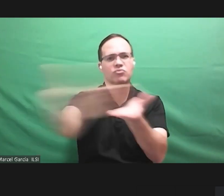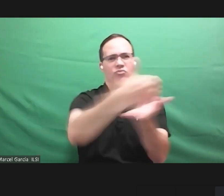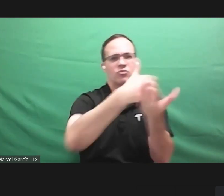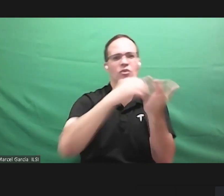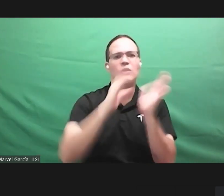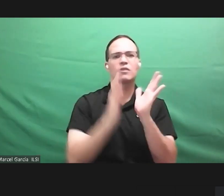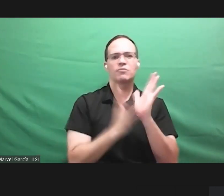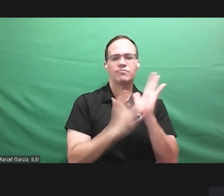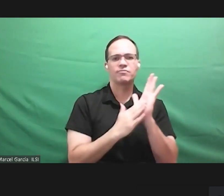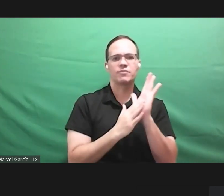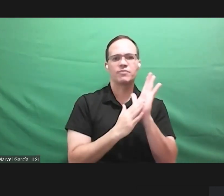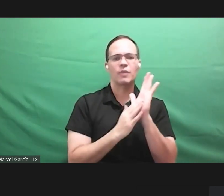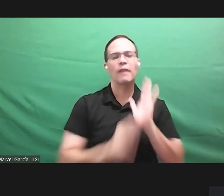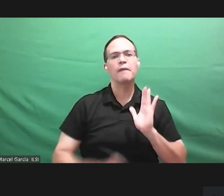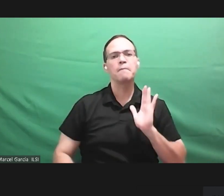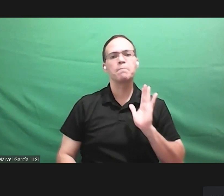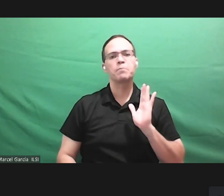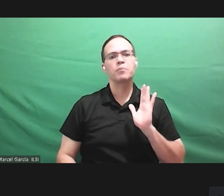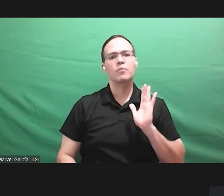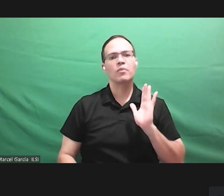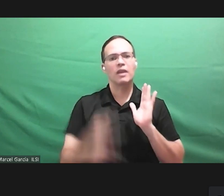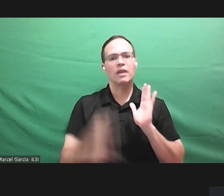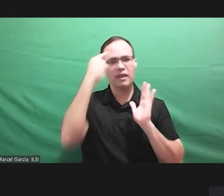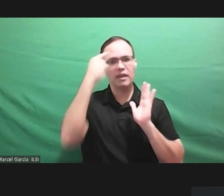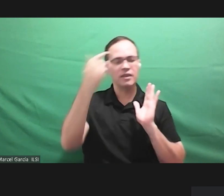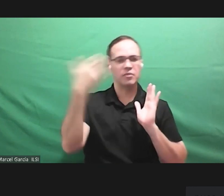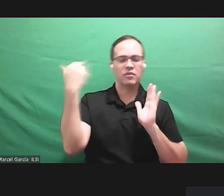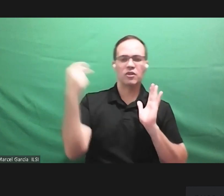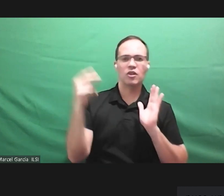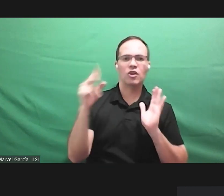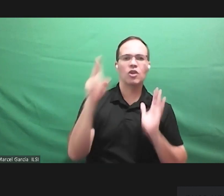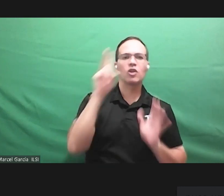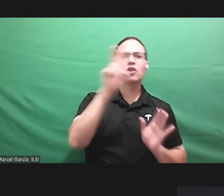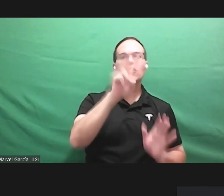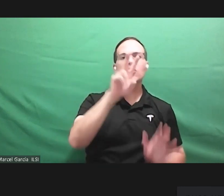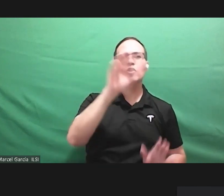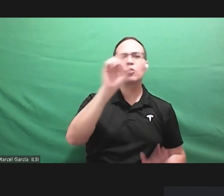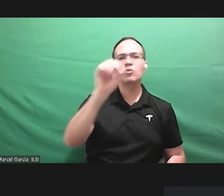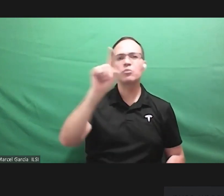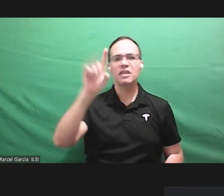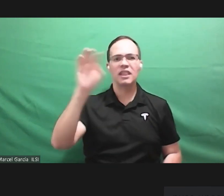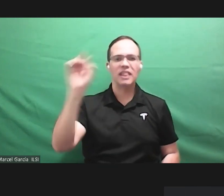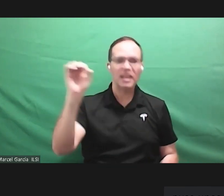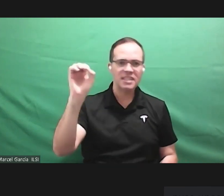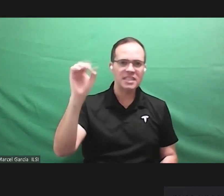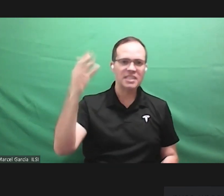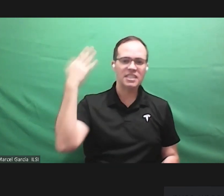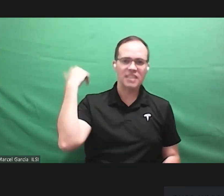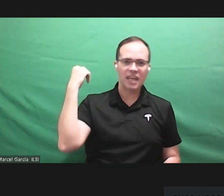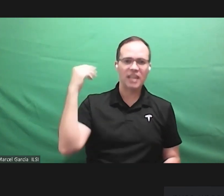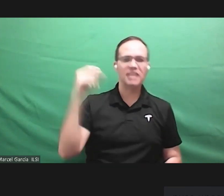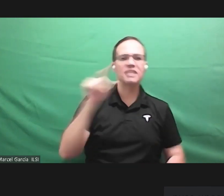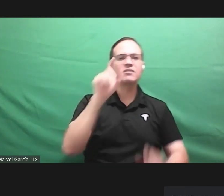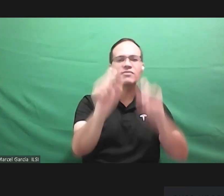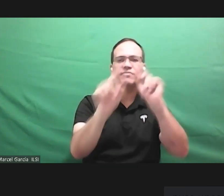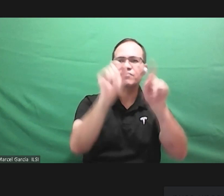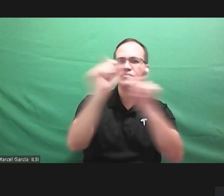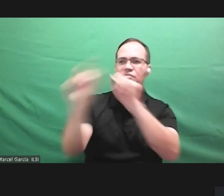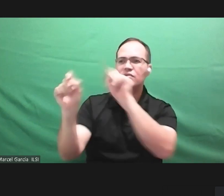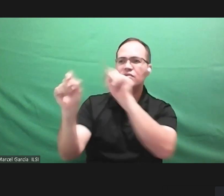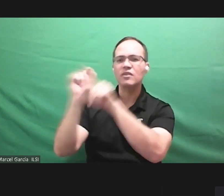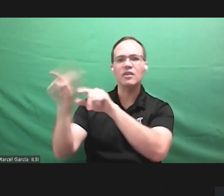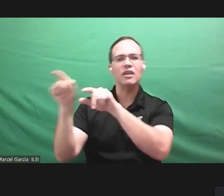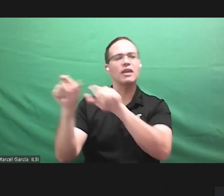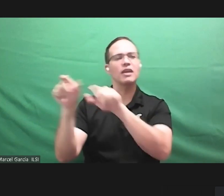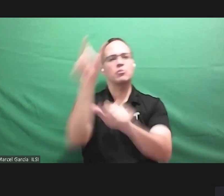que hicimos en las tabelas del censo de 2010, que cruzamos la persona con discapacidad con sexo, edad,